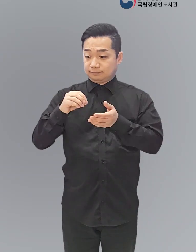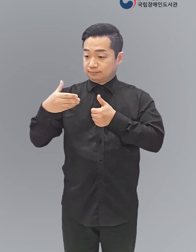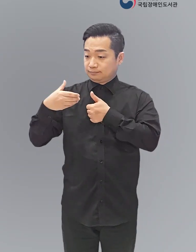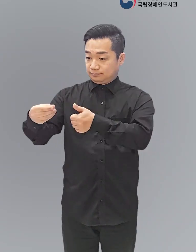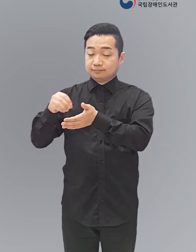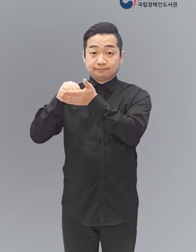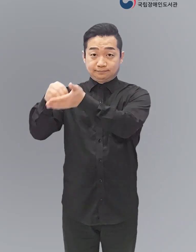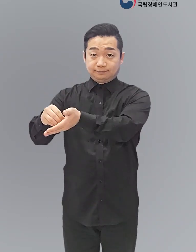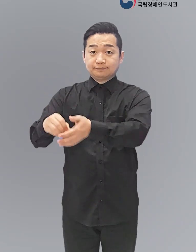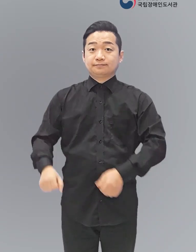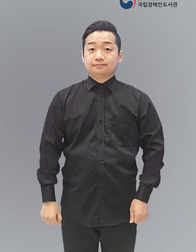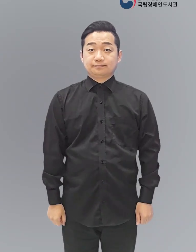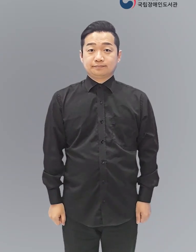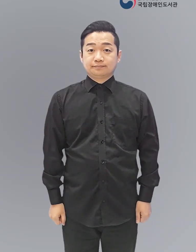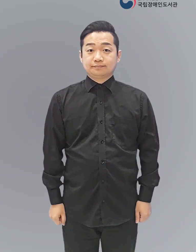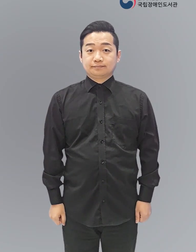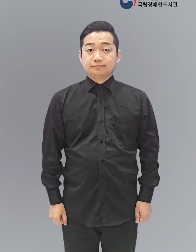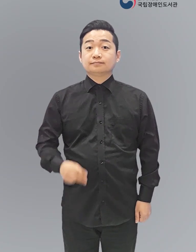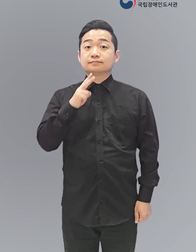19세 실리콘밸리로 스카우트,